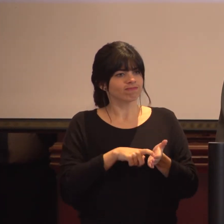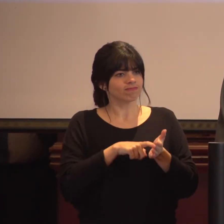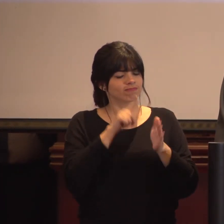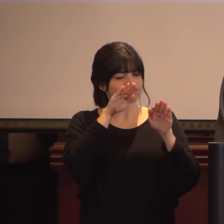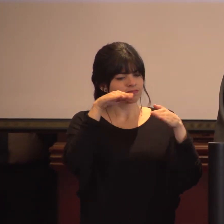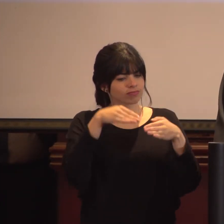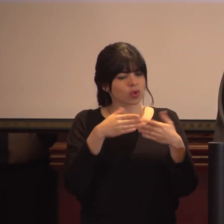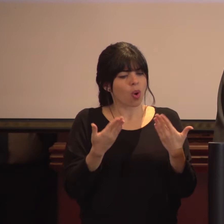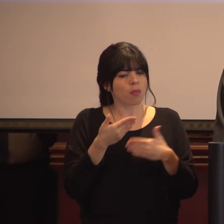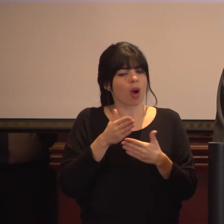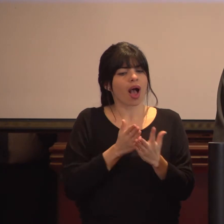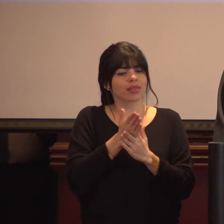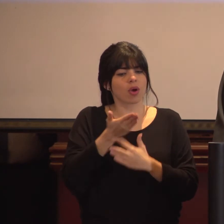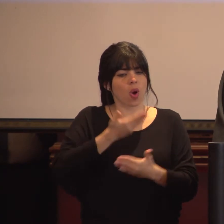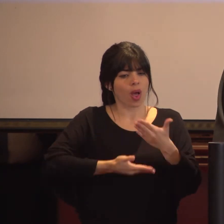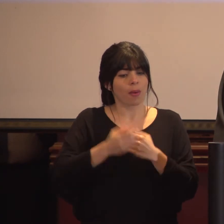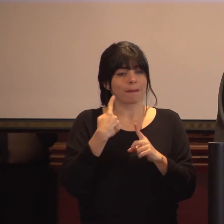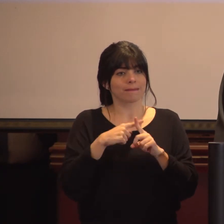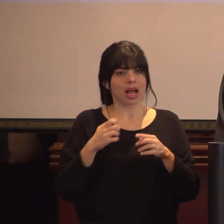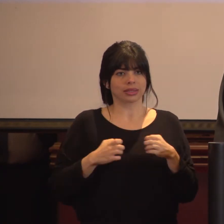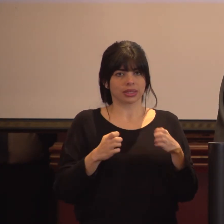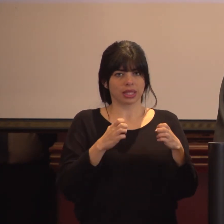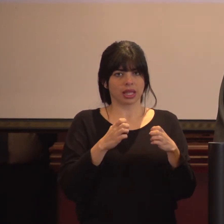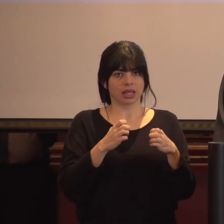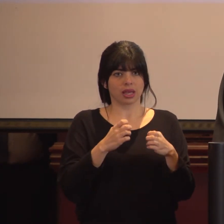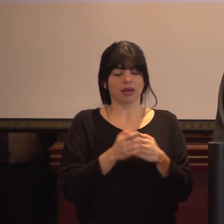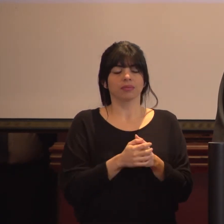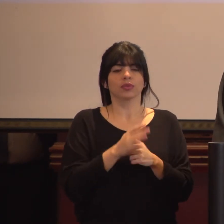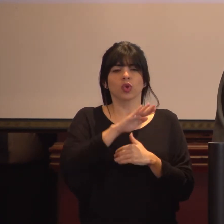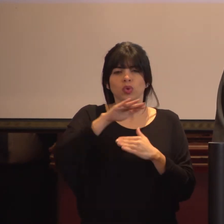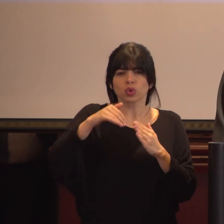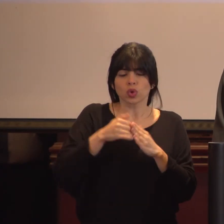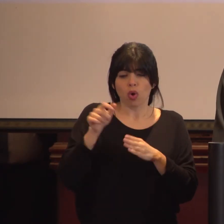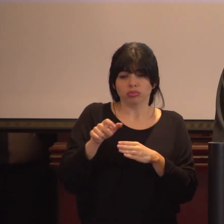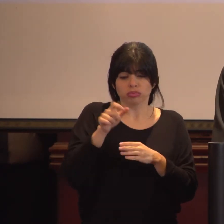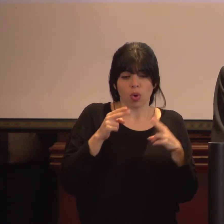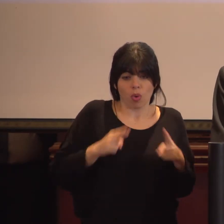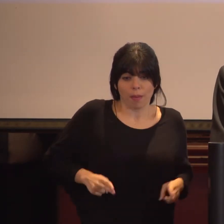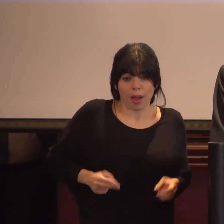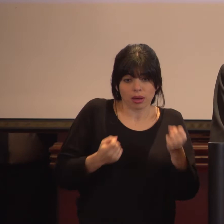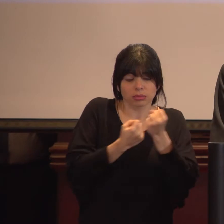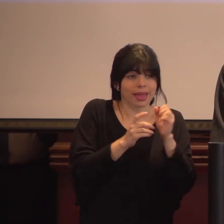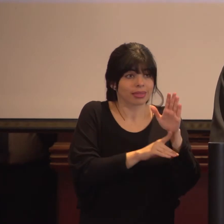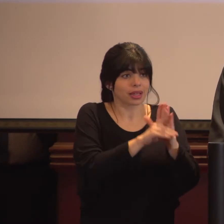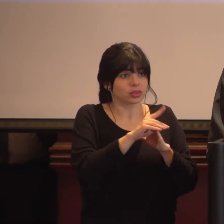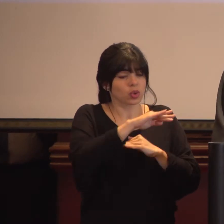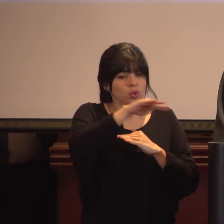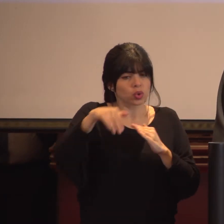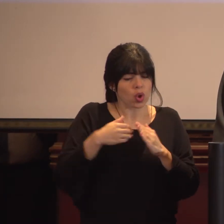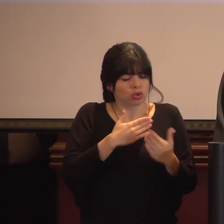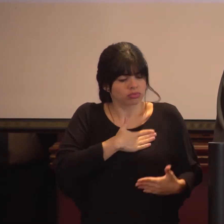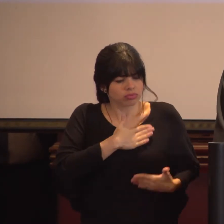enfoque colaborativo estratégico donde todos los los actores humanitarios y de desarrollo estemos